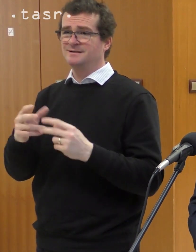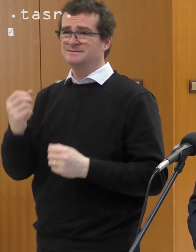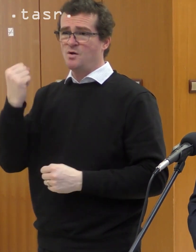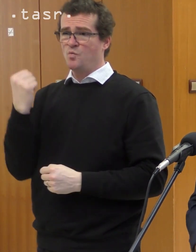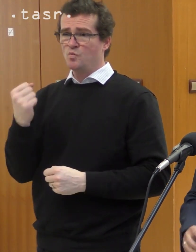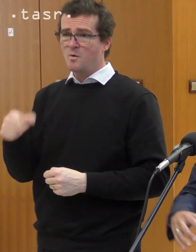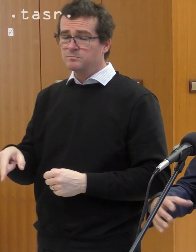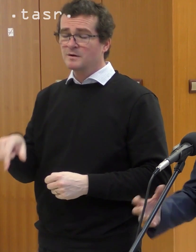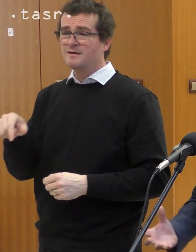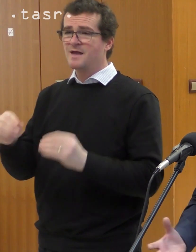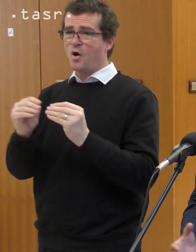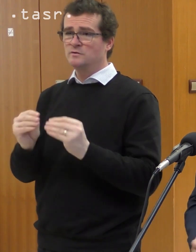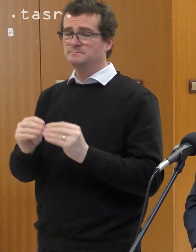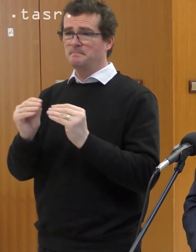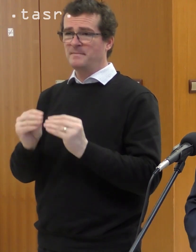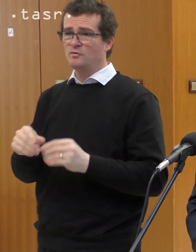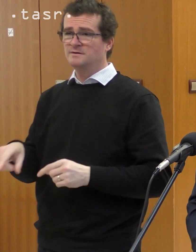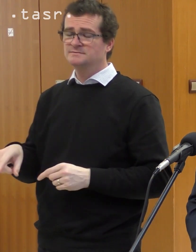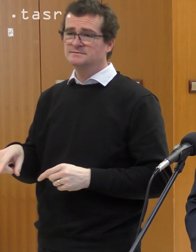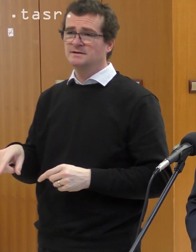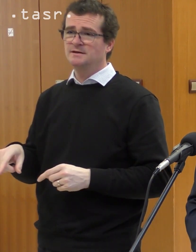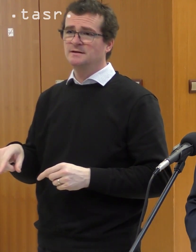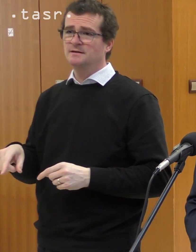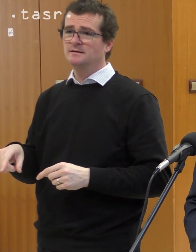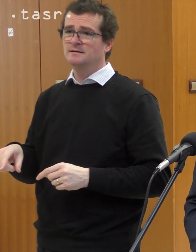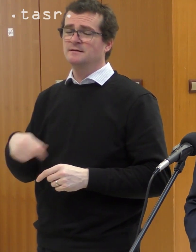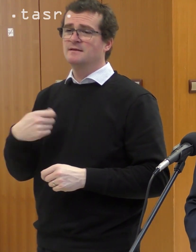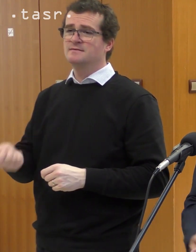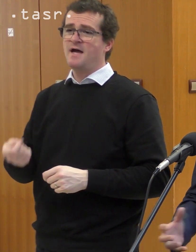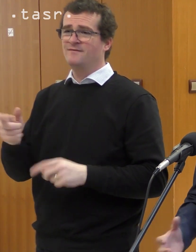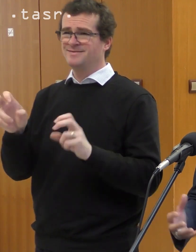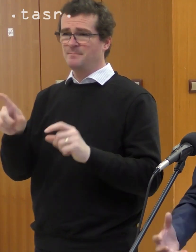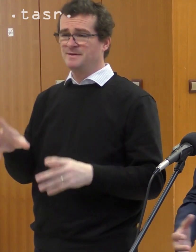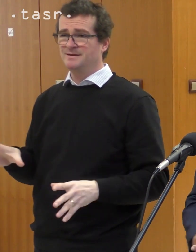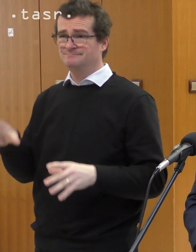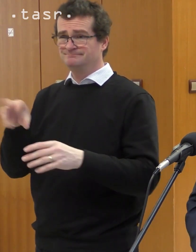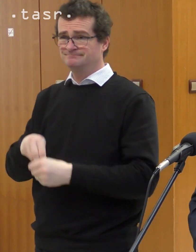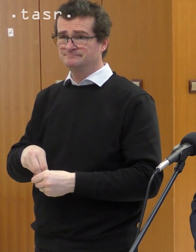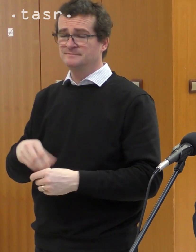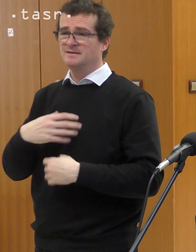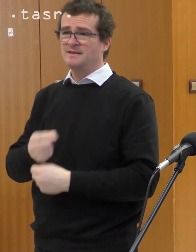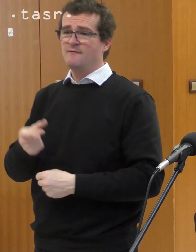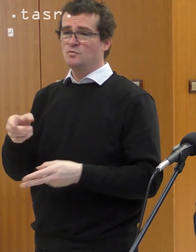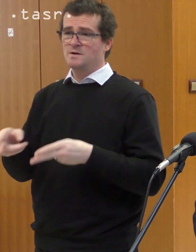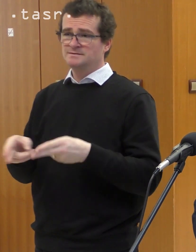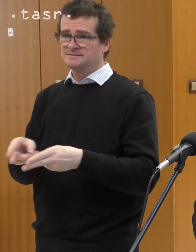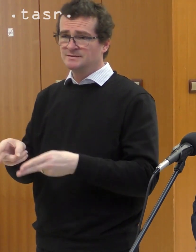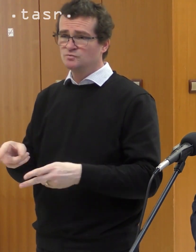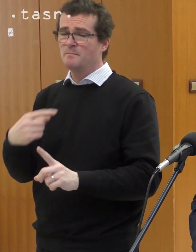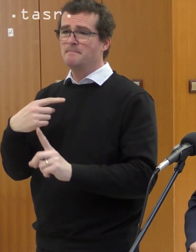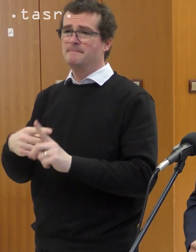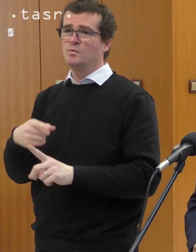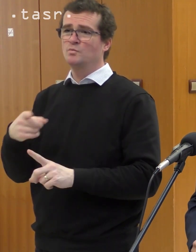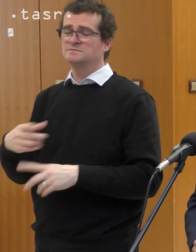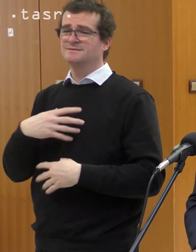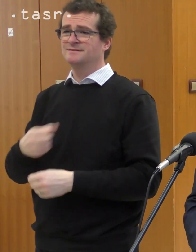Takže táto koncepcia metodicky dáva tieto témy dokopy, navrhuje určitú cestu a zároveň